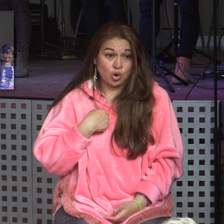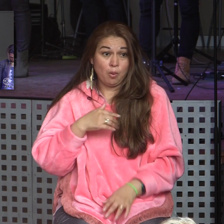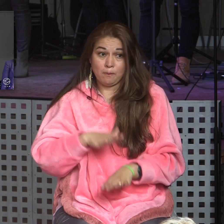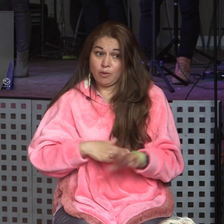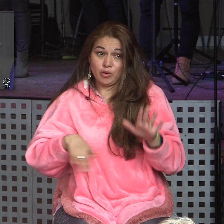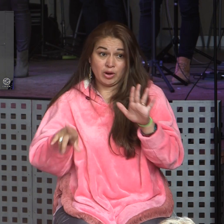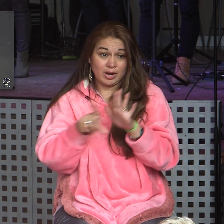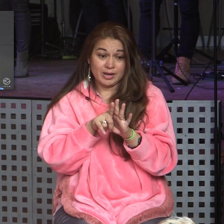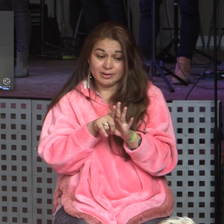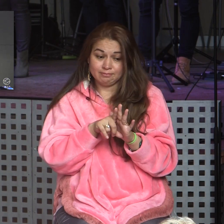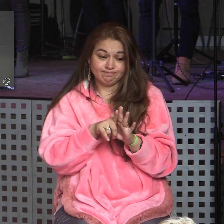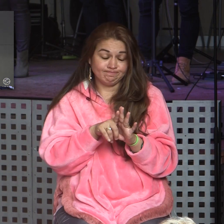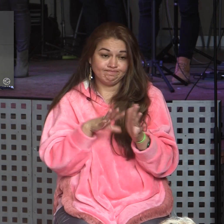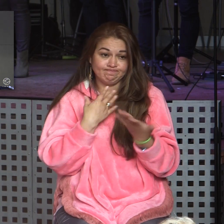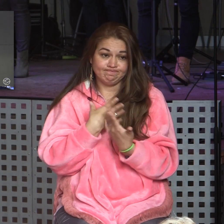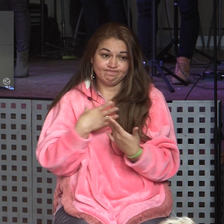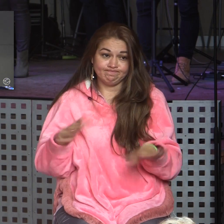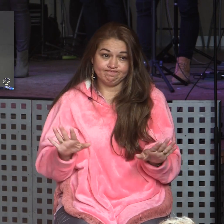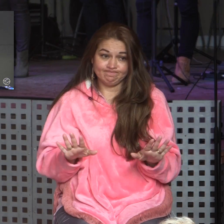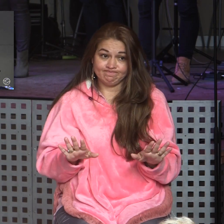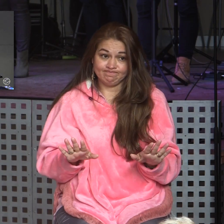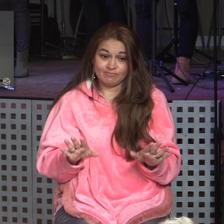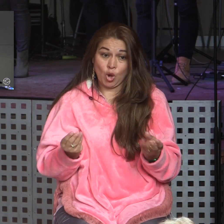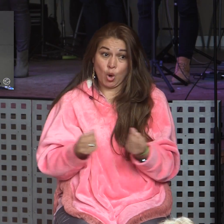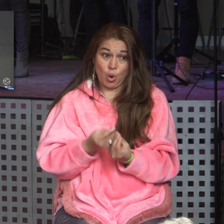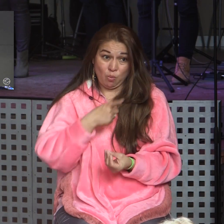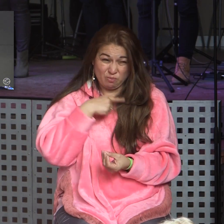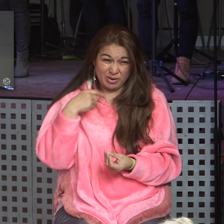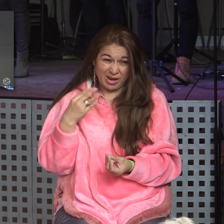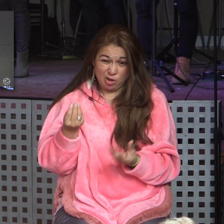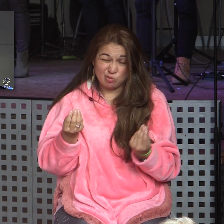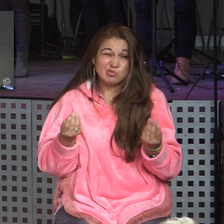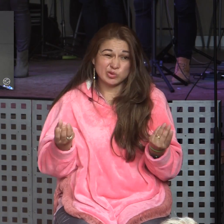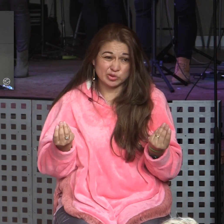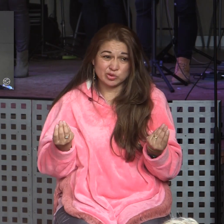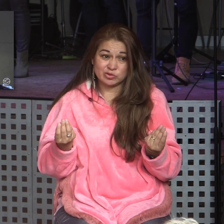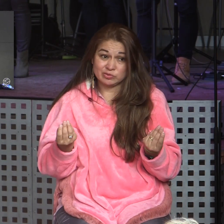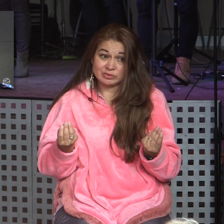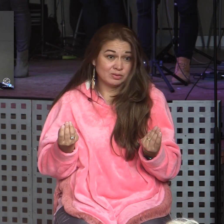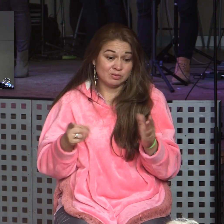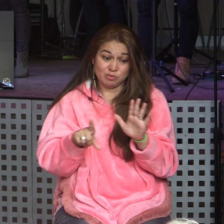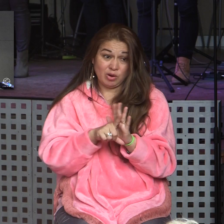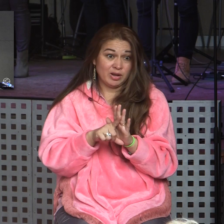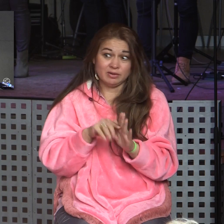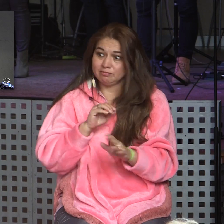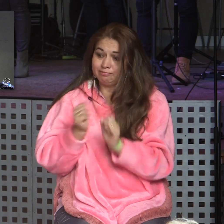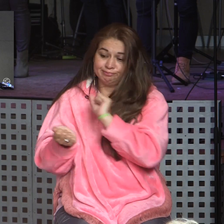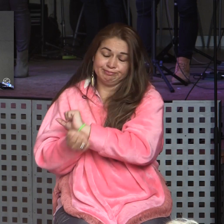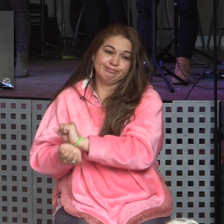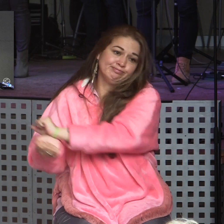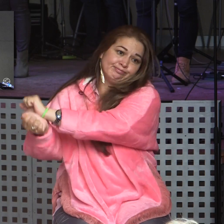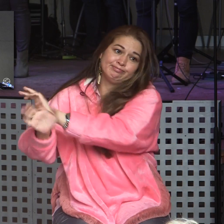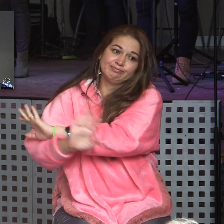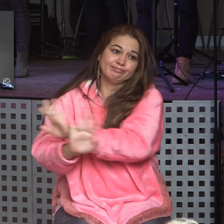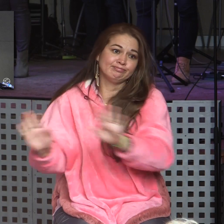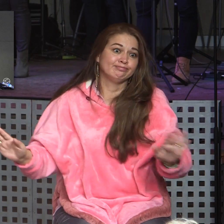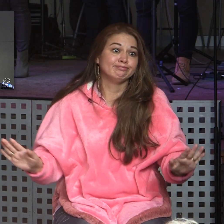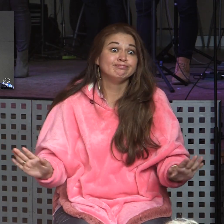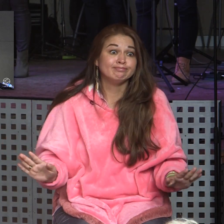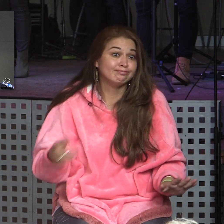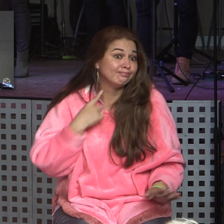Ponte a funcionar por la ley, intenta conseguir la salvación. No vas a poder. Pero somos